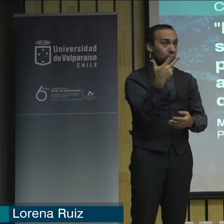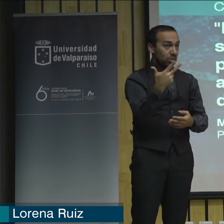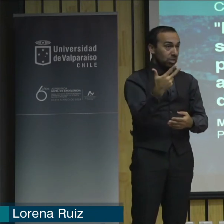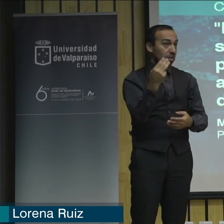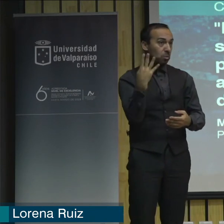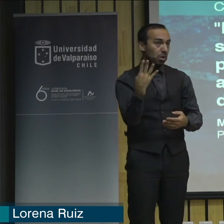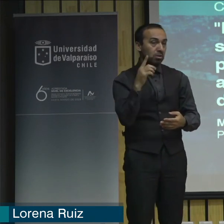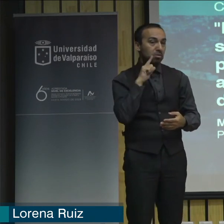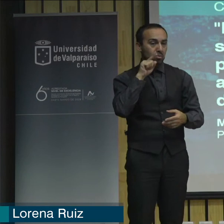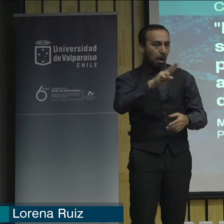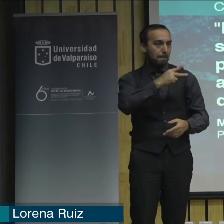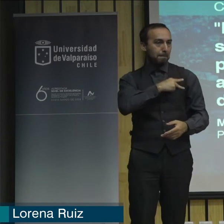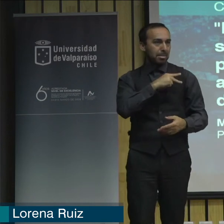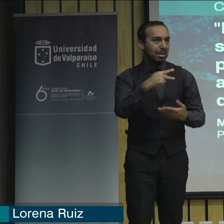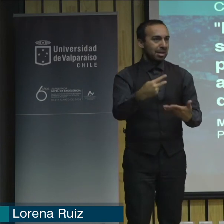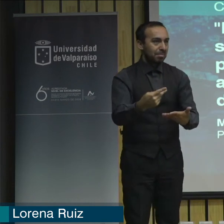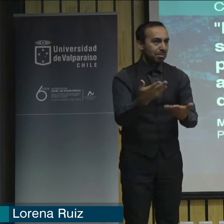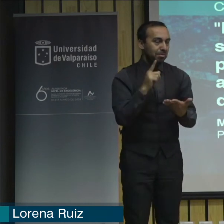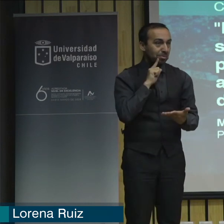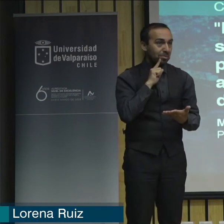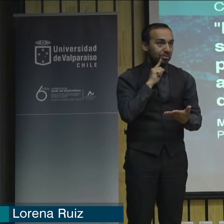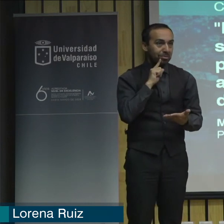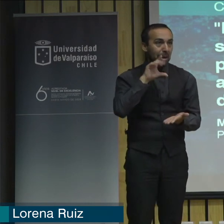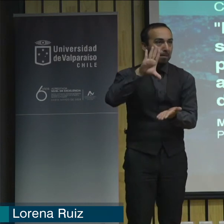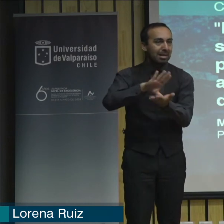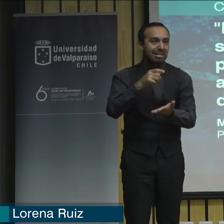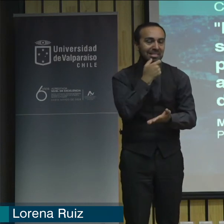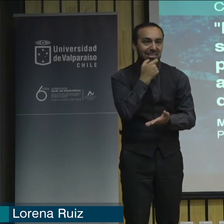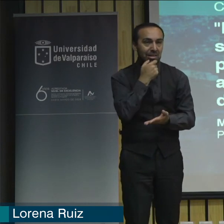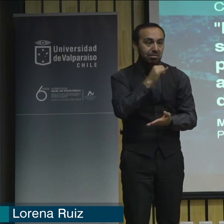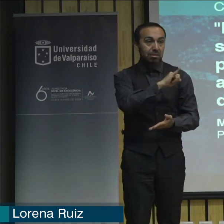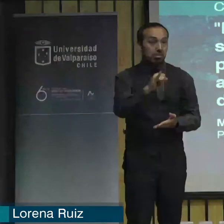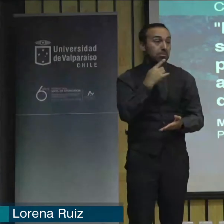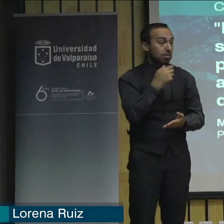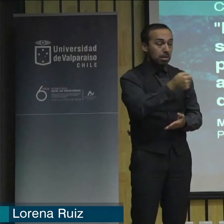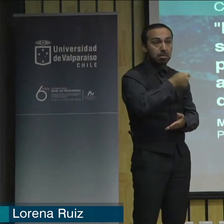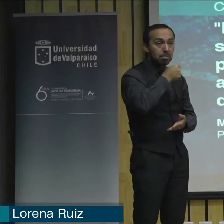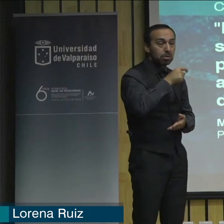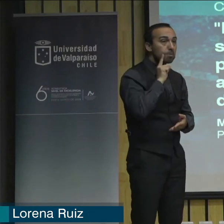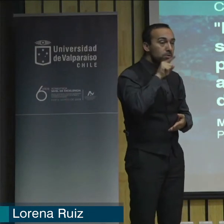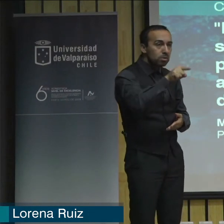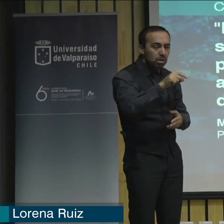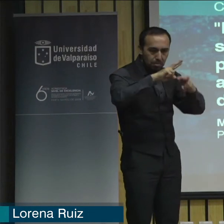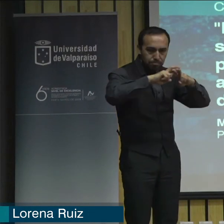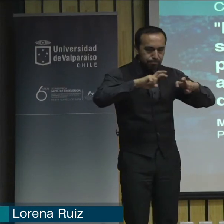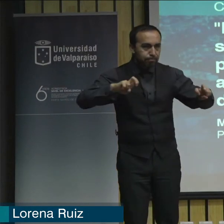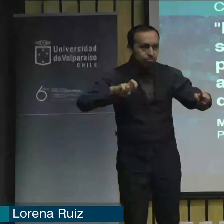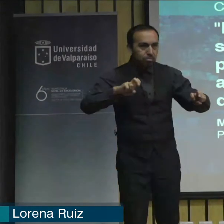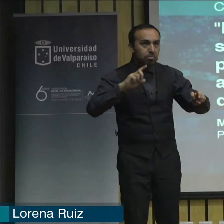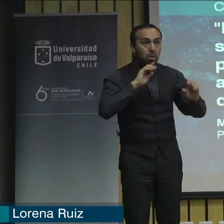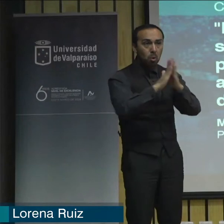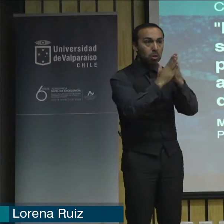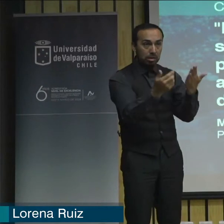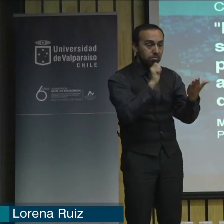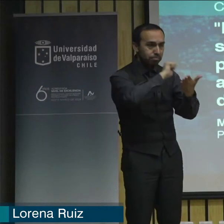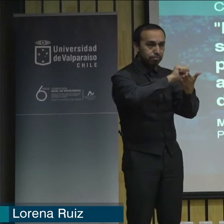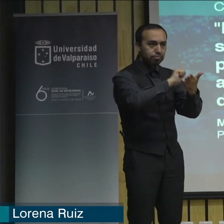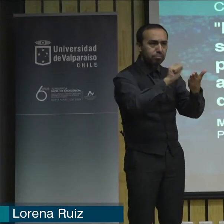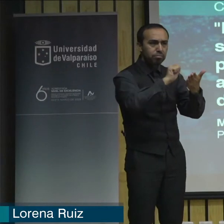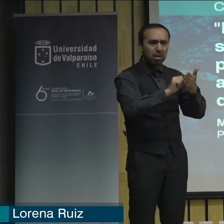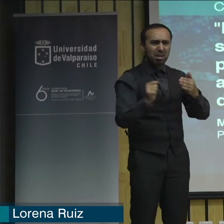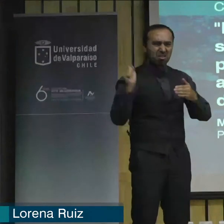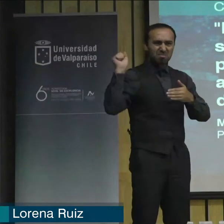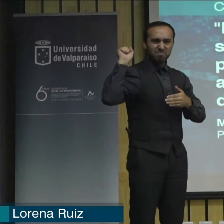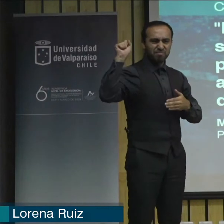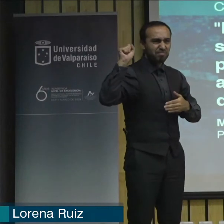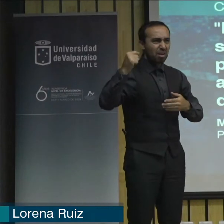Harvard es reconocida por su aporte en el periodismo de investigación sus libros más recientes son el poder de la udi 50